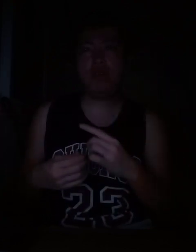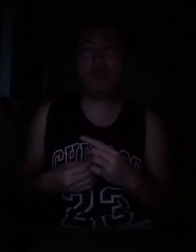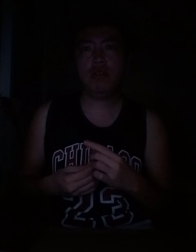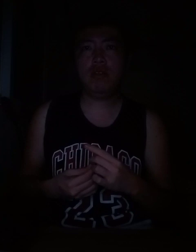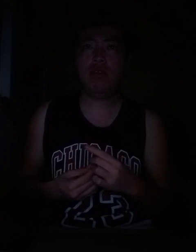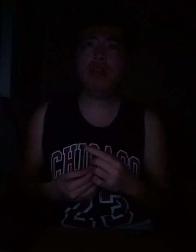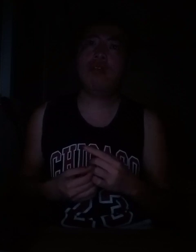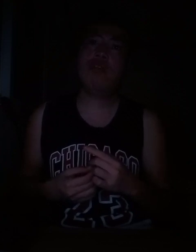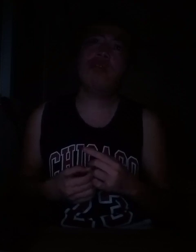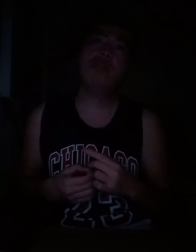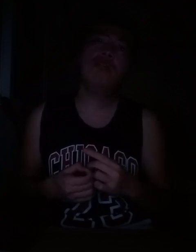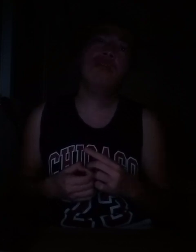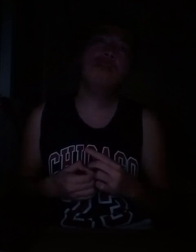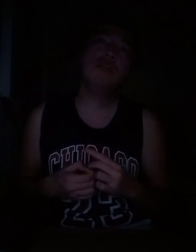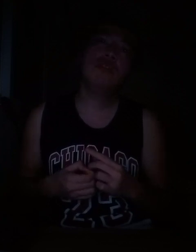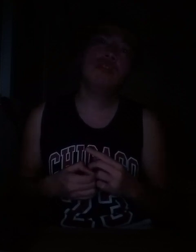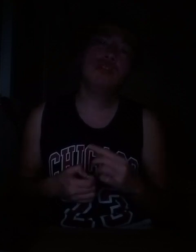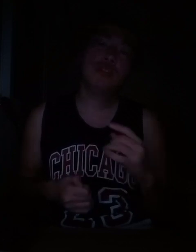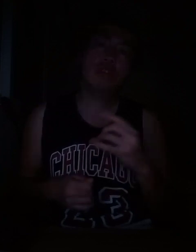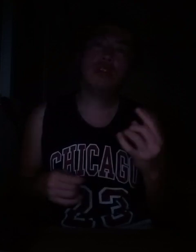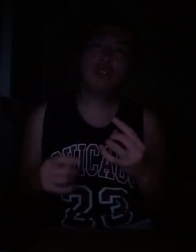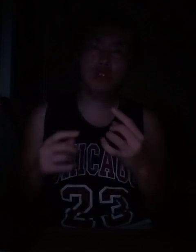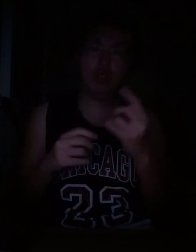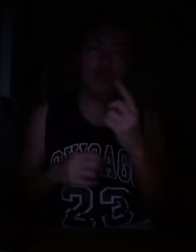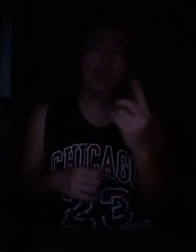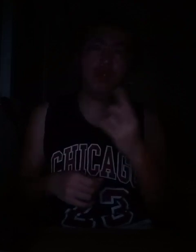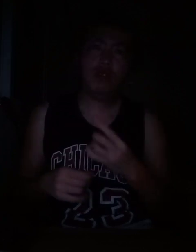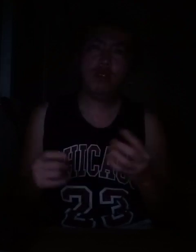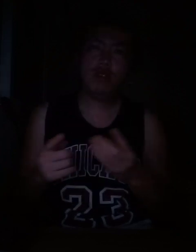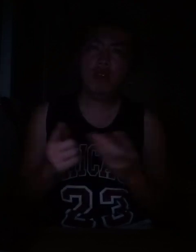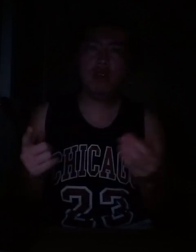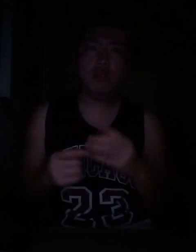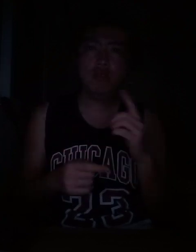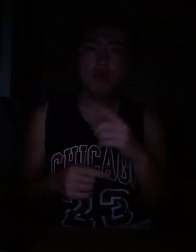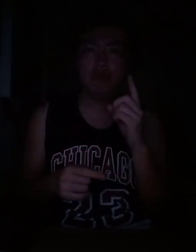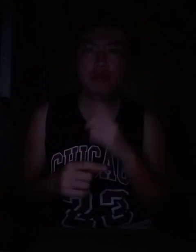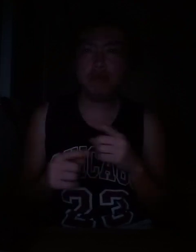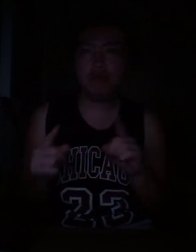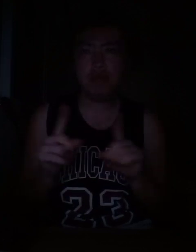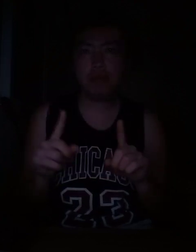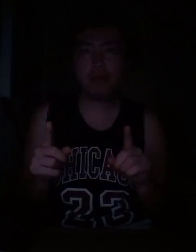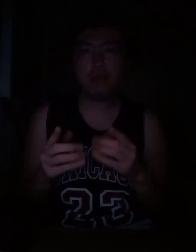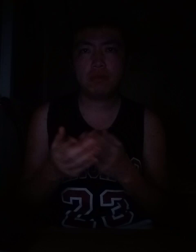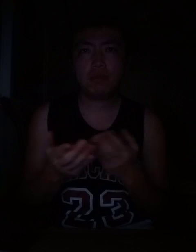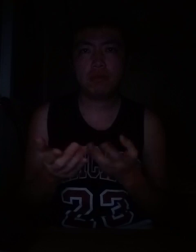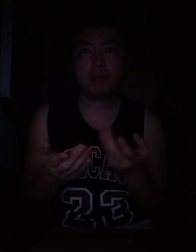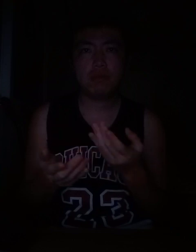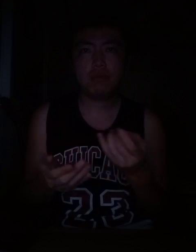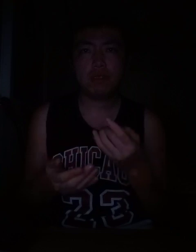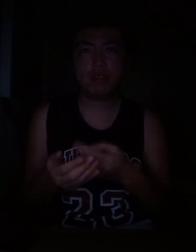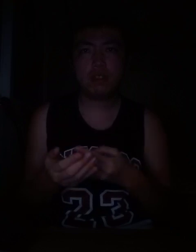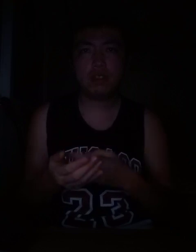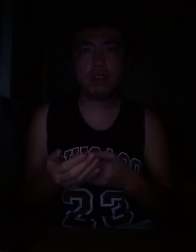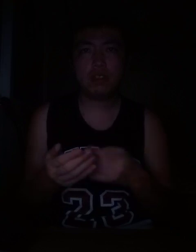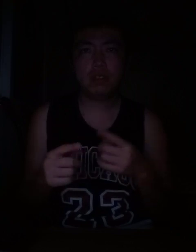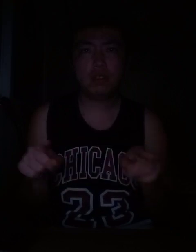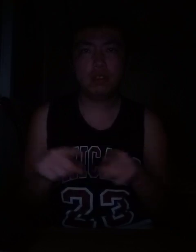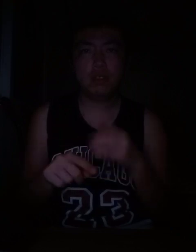그런데 이번에는 서울 수도권이 위험합니다. 구체적인 태풍의 경로가 어떻게 되는지 그리고 언제가 가장 위험한지 취재기자 연결해서